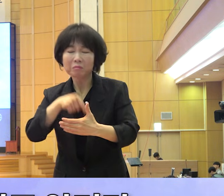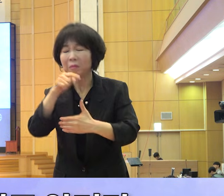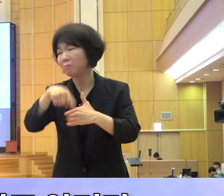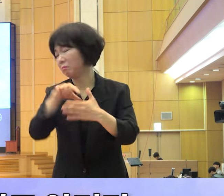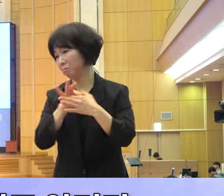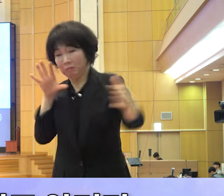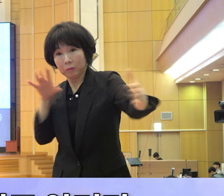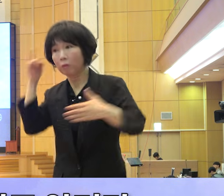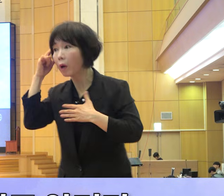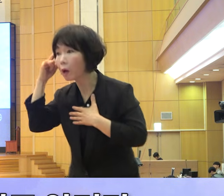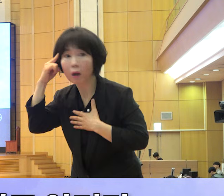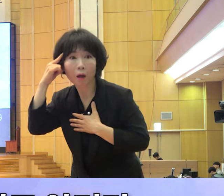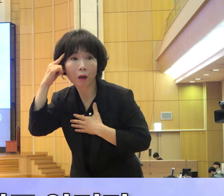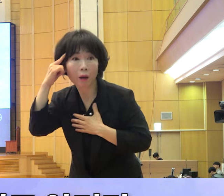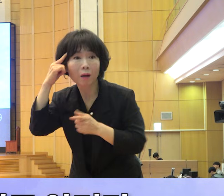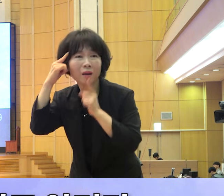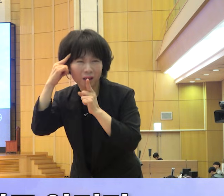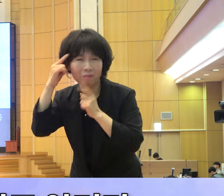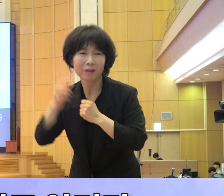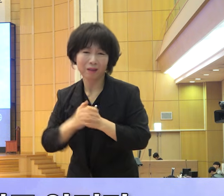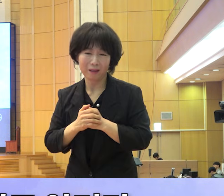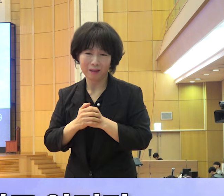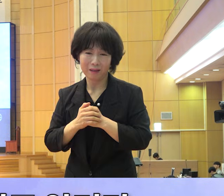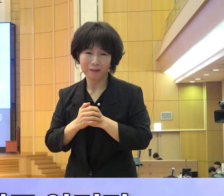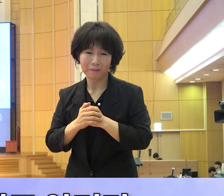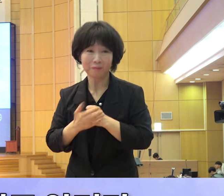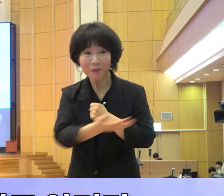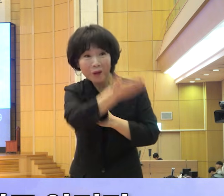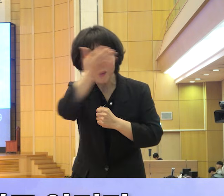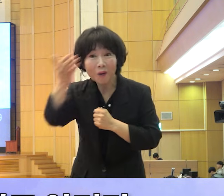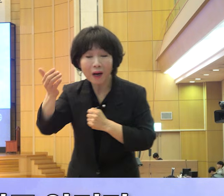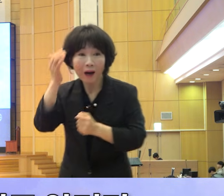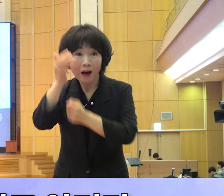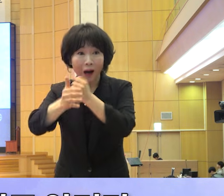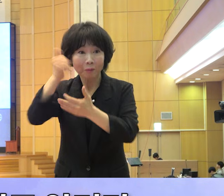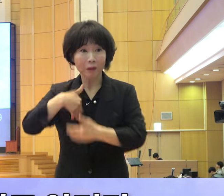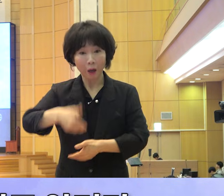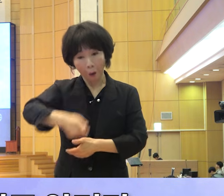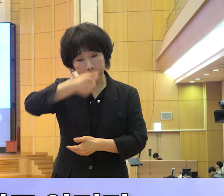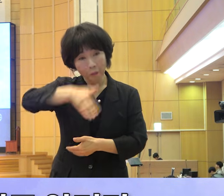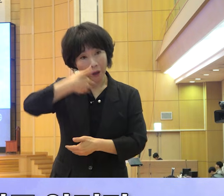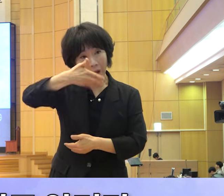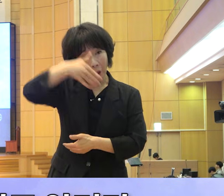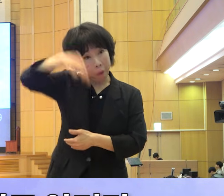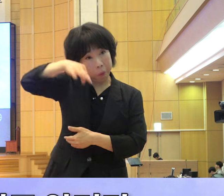여호와를 버리며 이스라엘의 거룩하신 이를 만홀히 여겨 멀리하고,